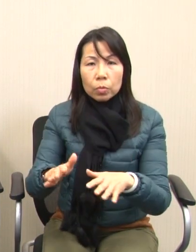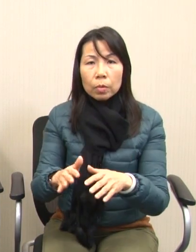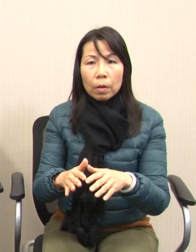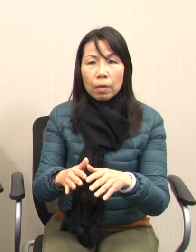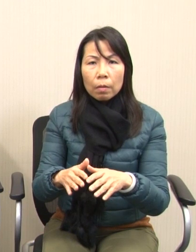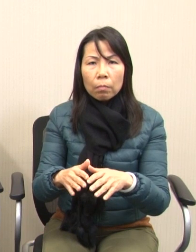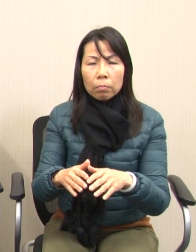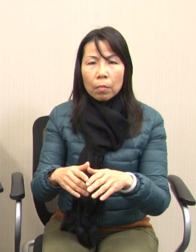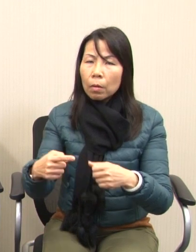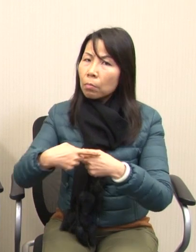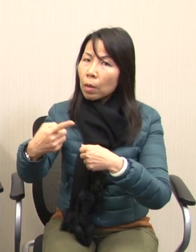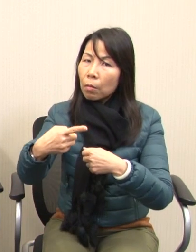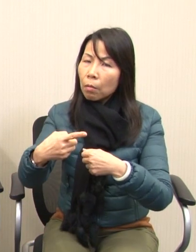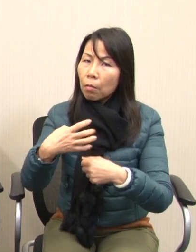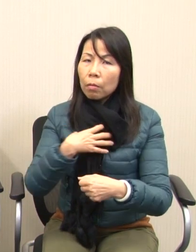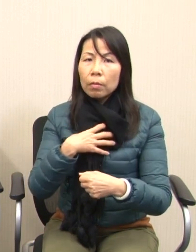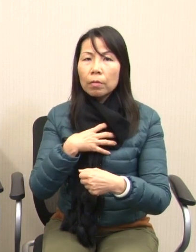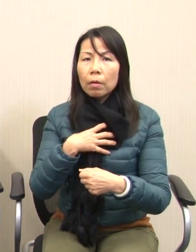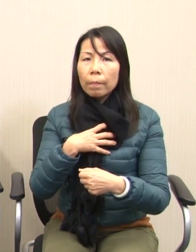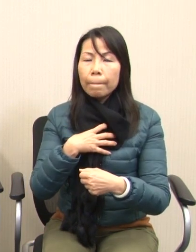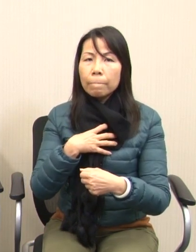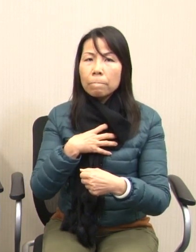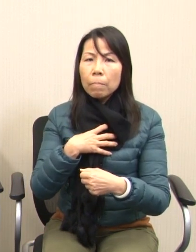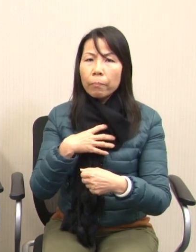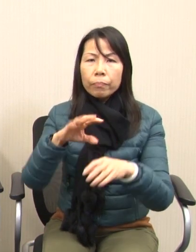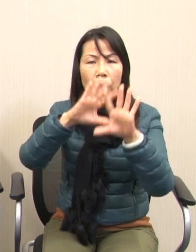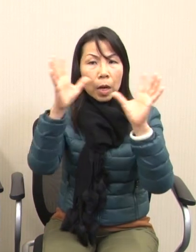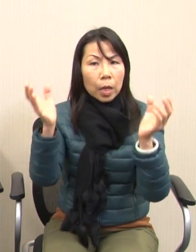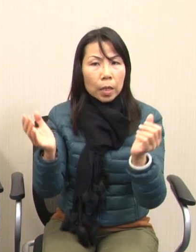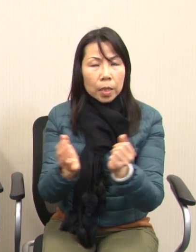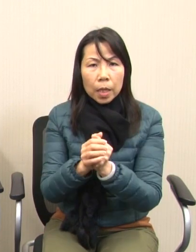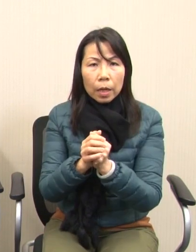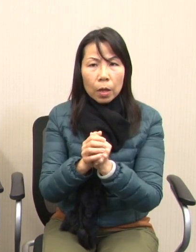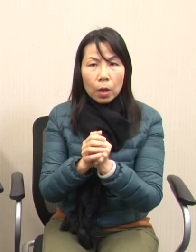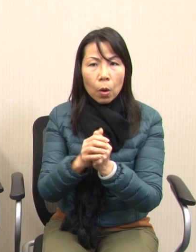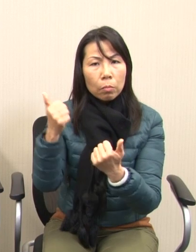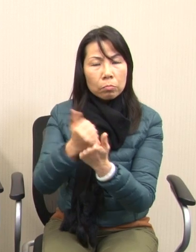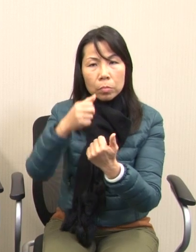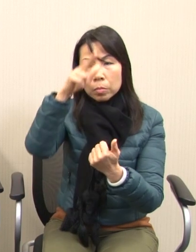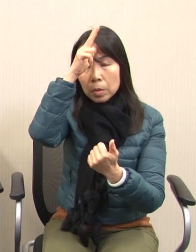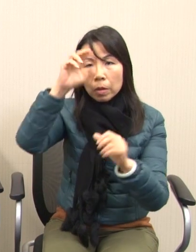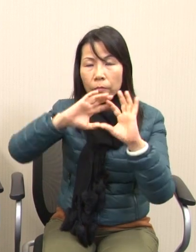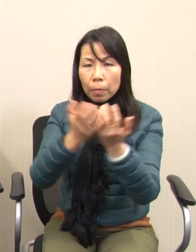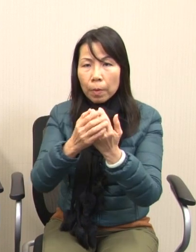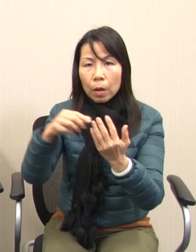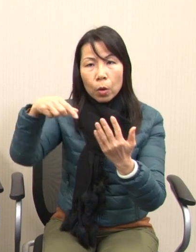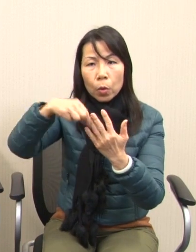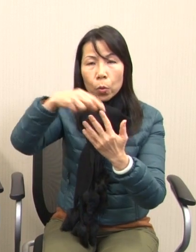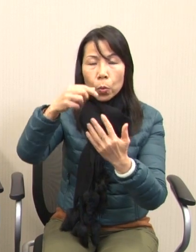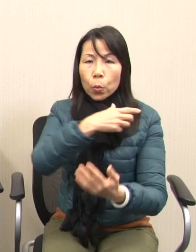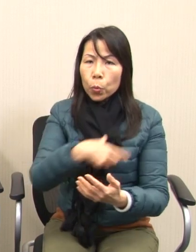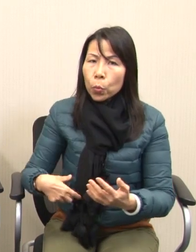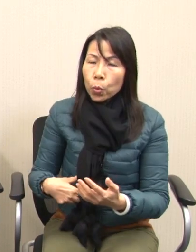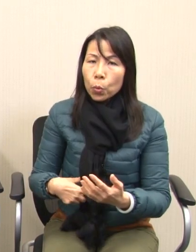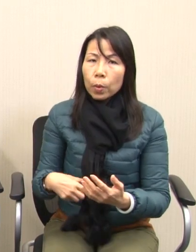竟第一樣嘢我就覺得好疑惑，就係話究竟成個泛民選委去到3月26號選舉嘅時候，究